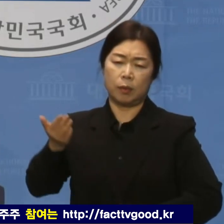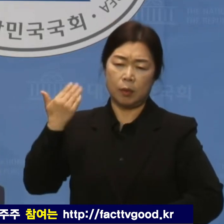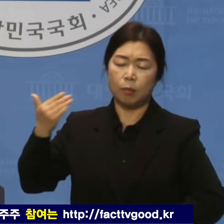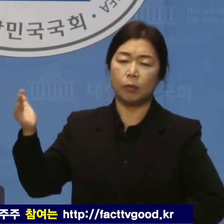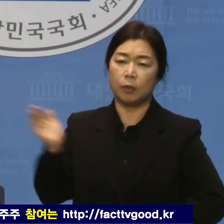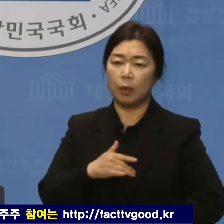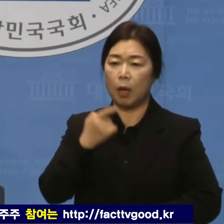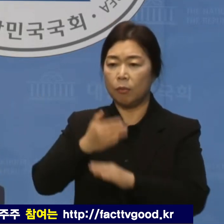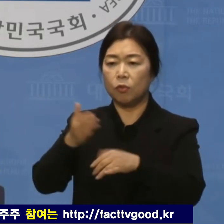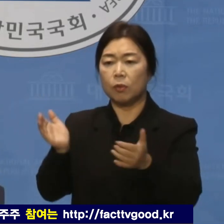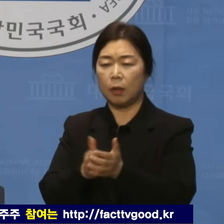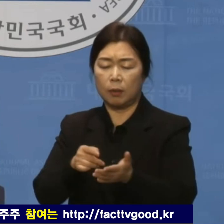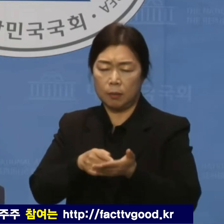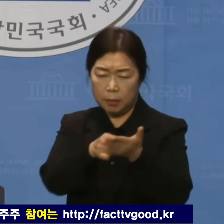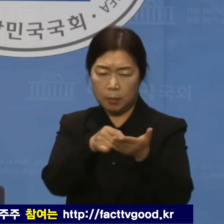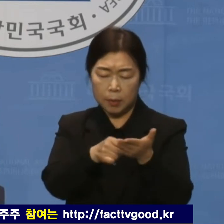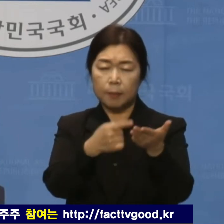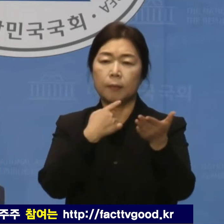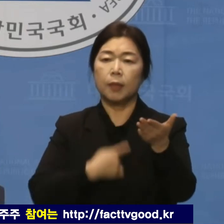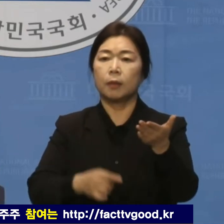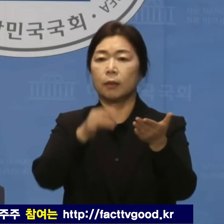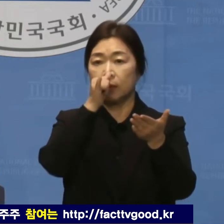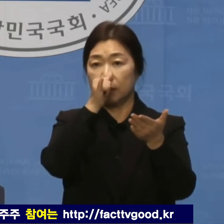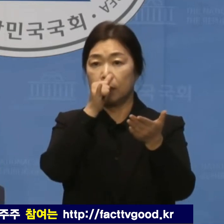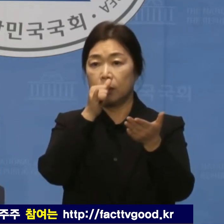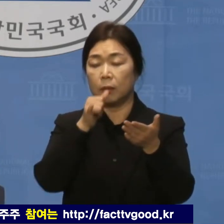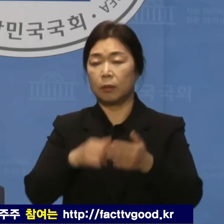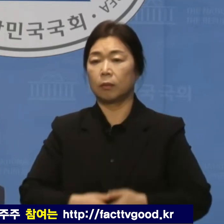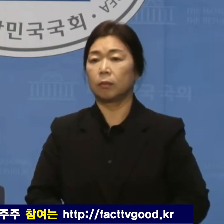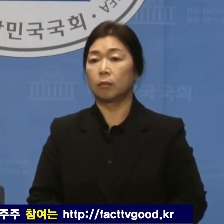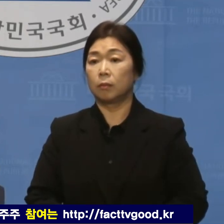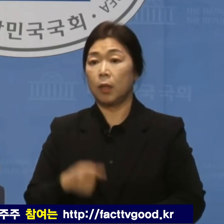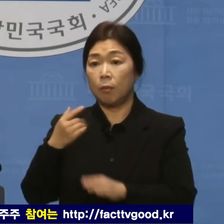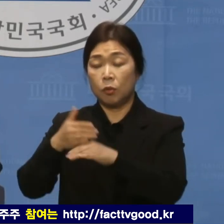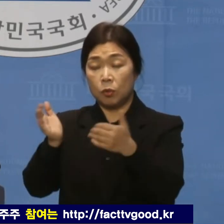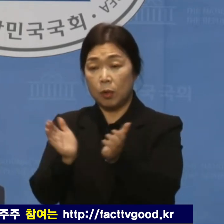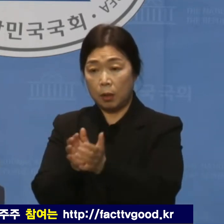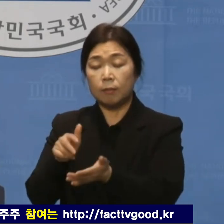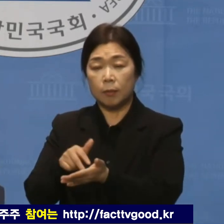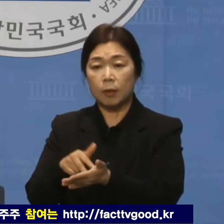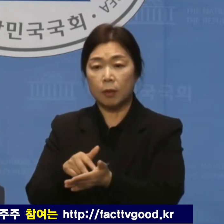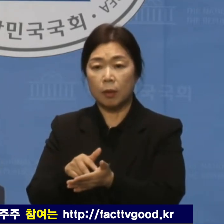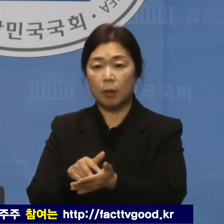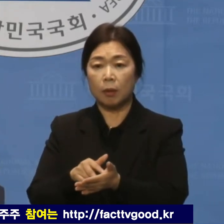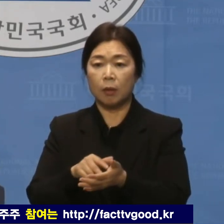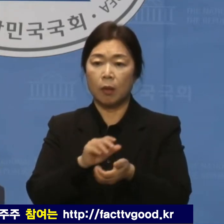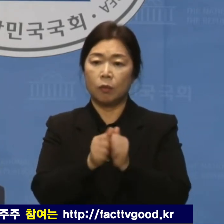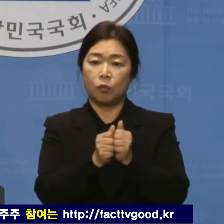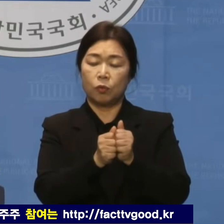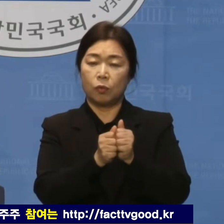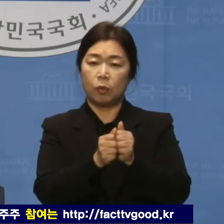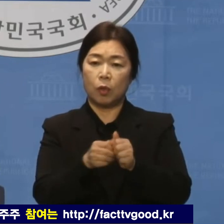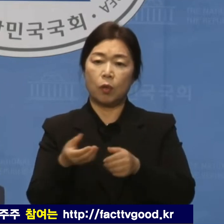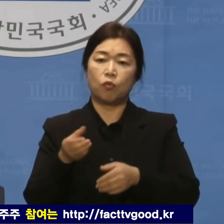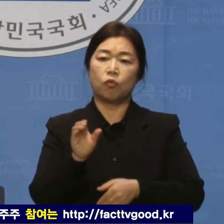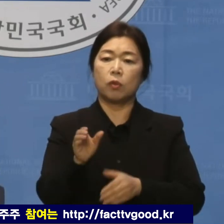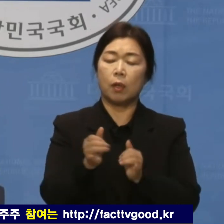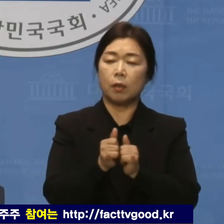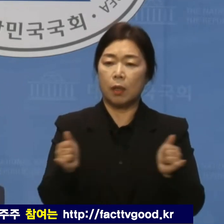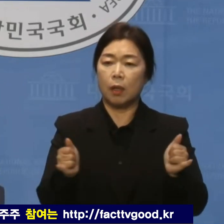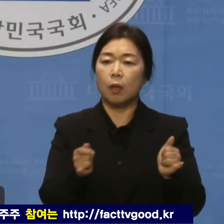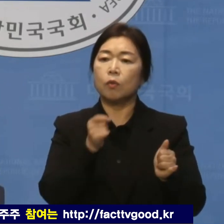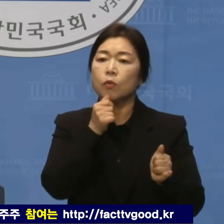오히려 늦은감이 있습니다 민주당은 지난 대선 당시 소액 주주 보호를 위한 공매도 개선